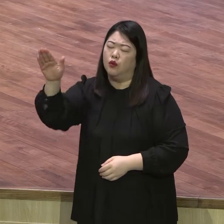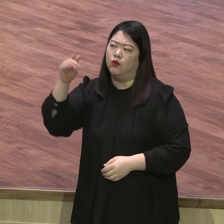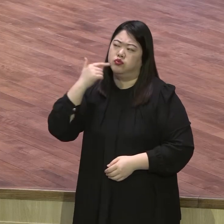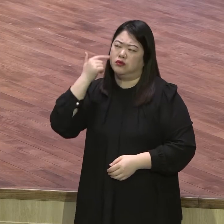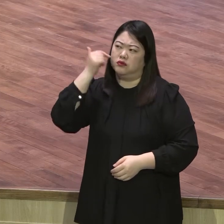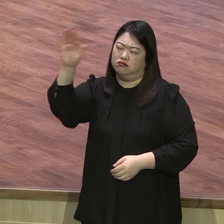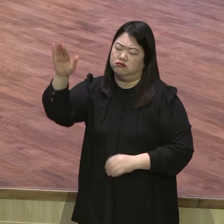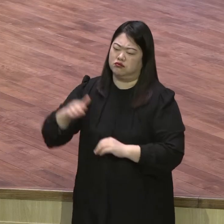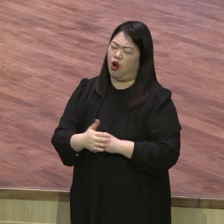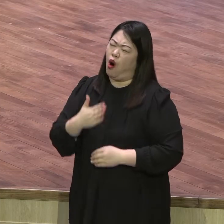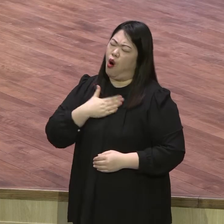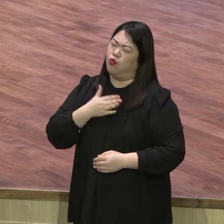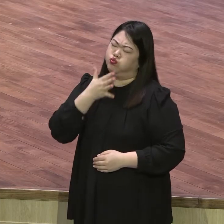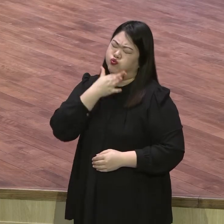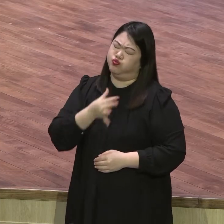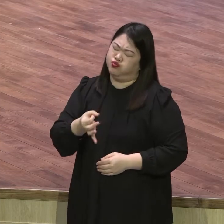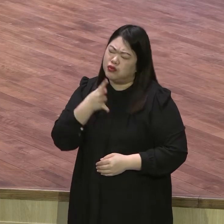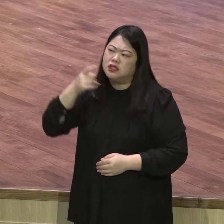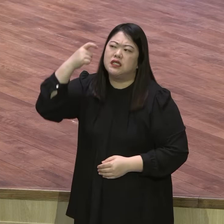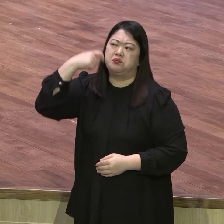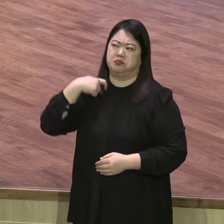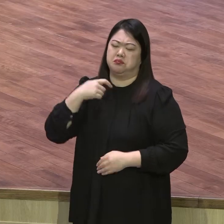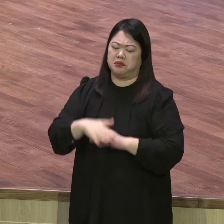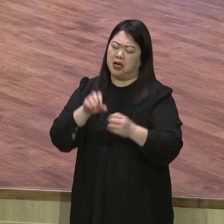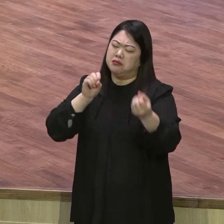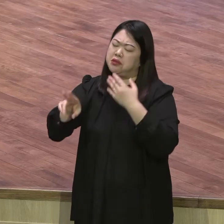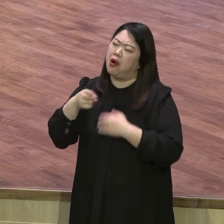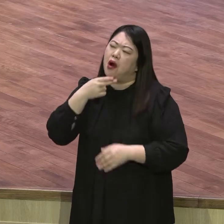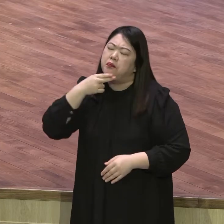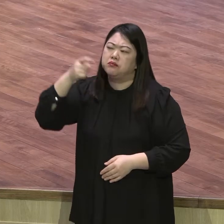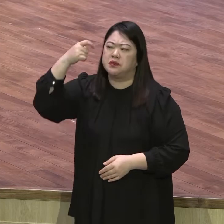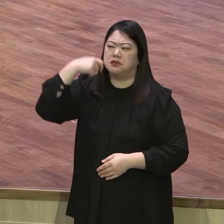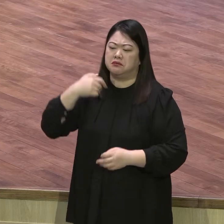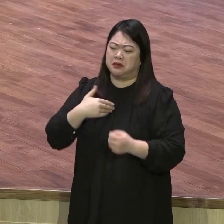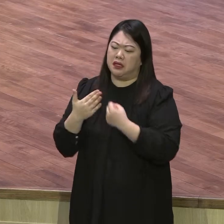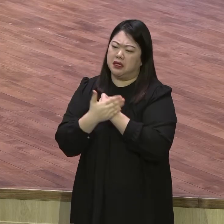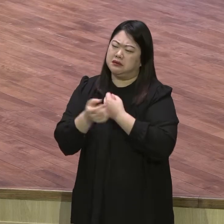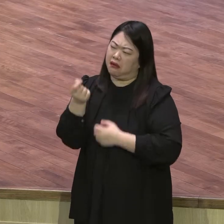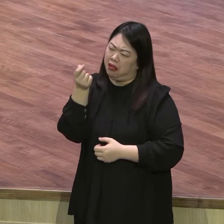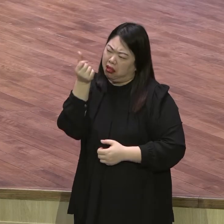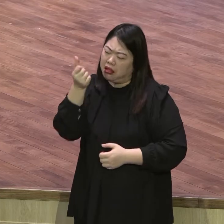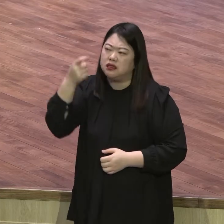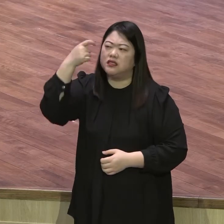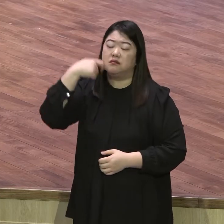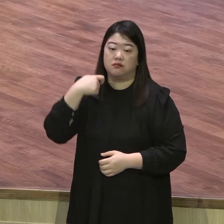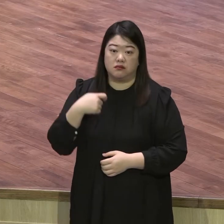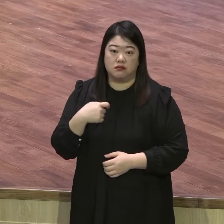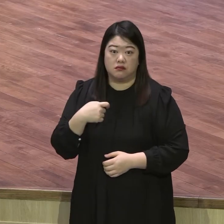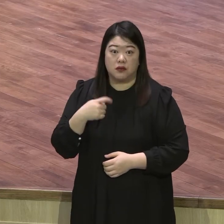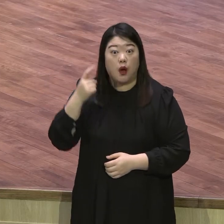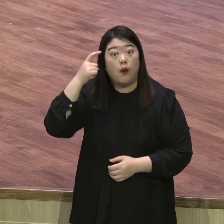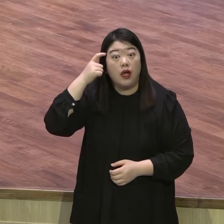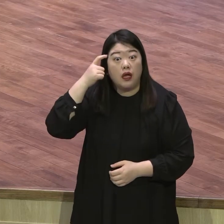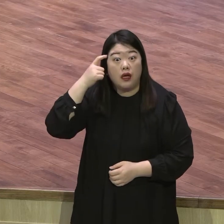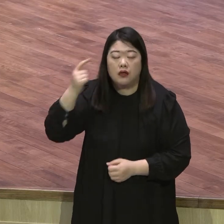행복하지 못합니까? 나는 왜 기응도 못 받습니까? 나는 은혜 왜 못 받습니까? 하나님과 관계가 깨져서 그래.